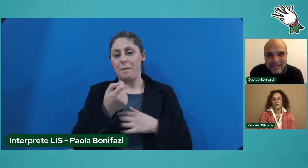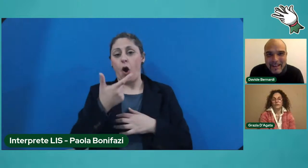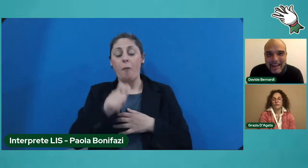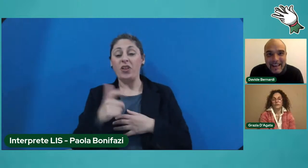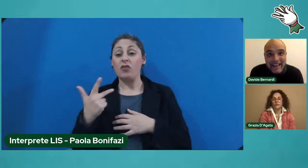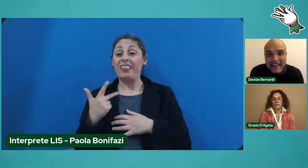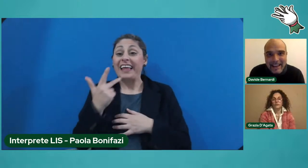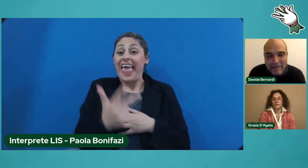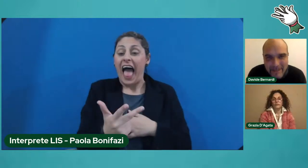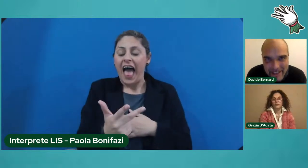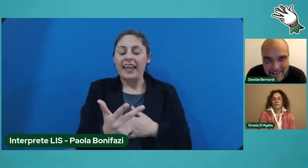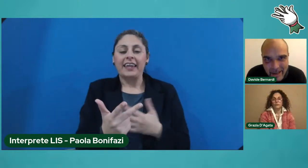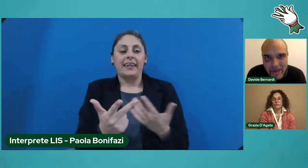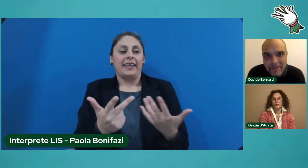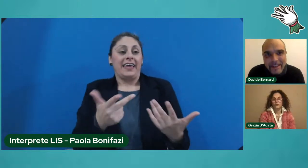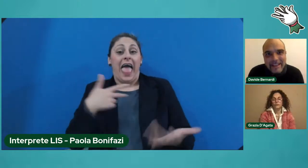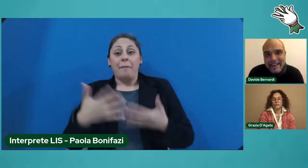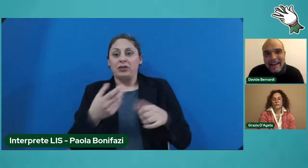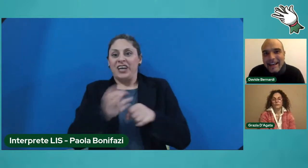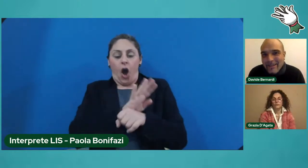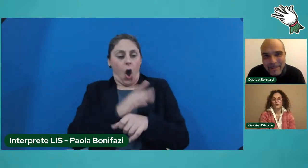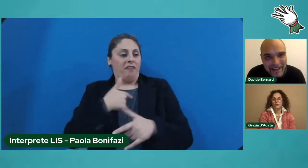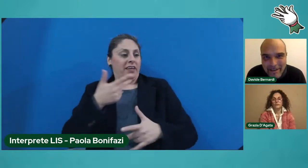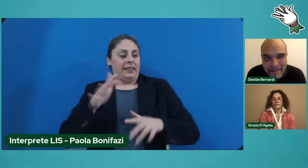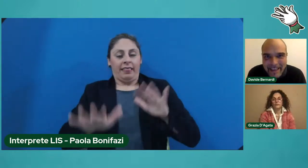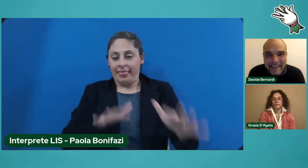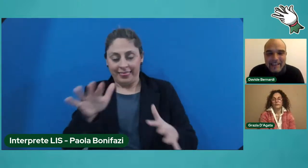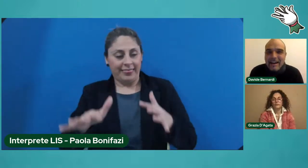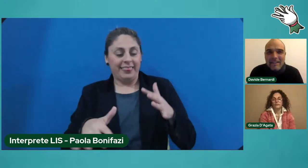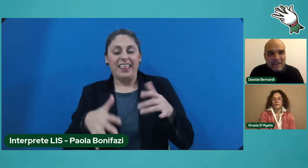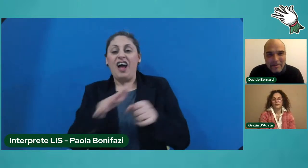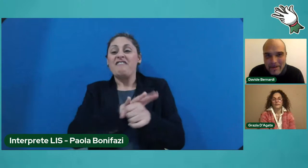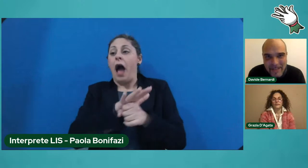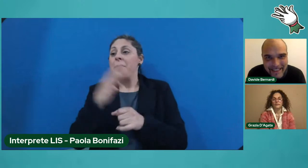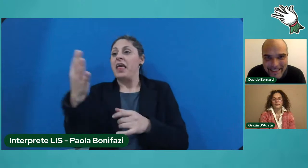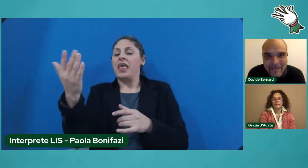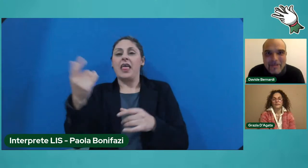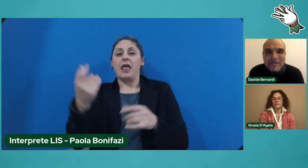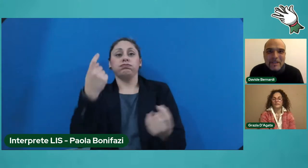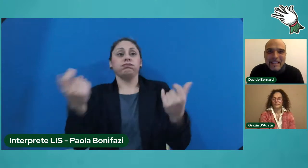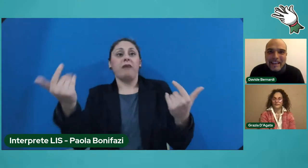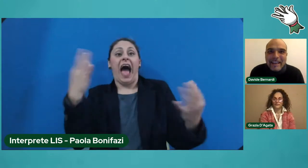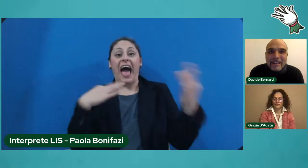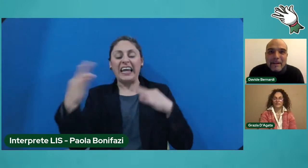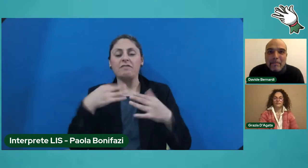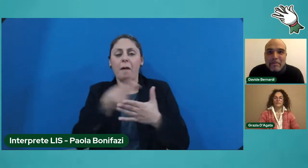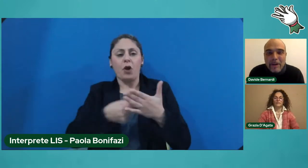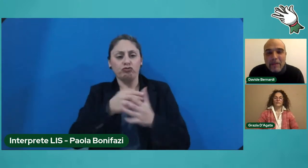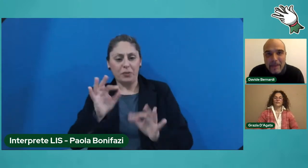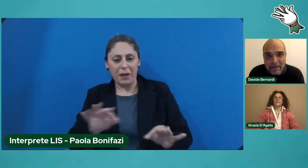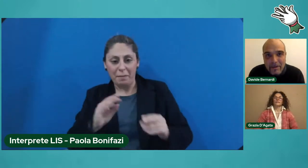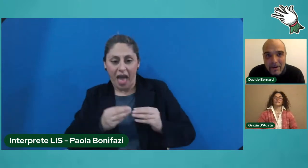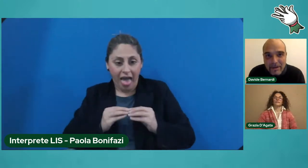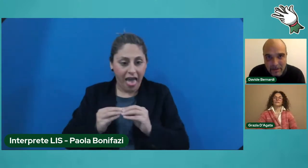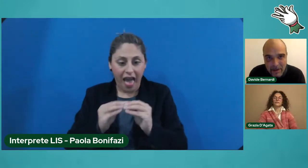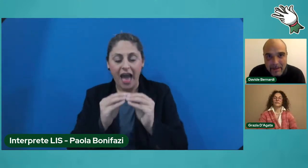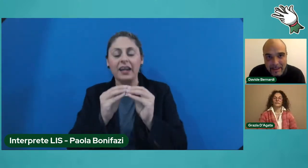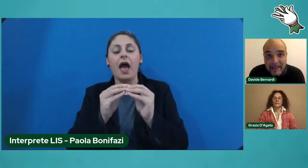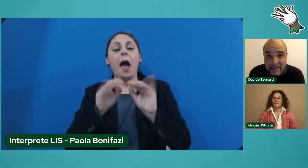appunto all'emergenza Covid, a tutte le famiglie che arrivavano, ai progetti da costruire, però abbiamo sicuramente in